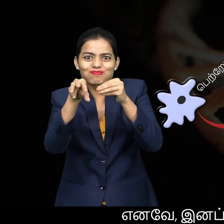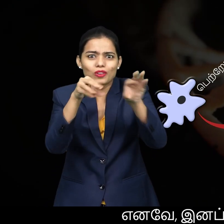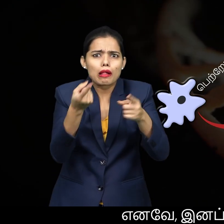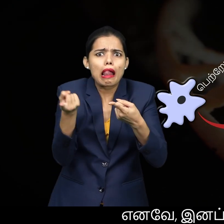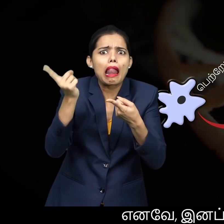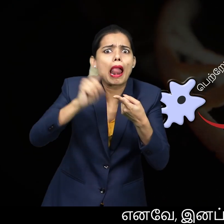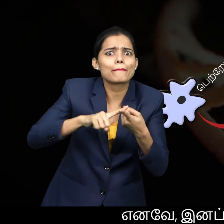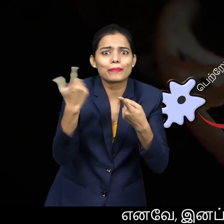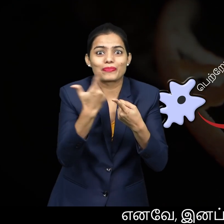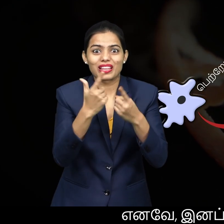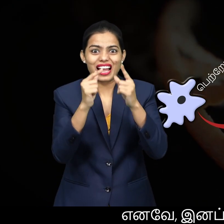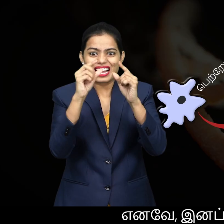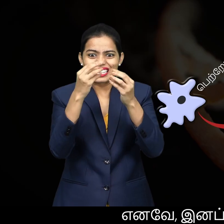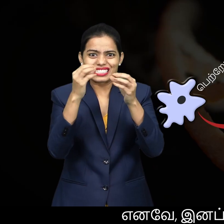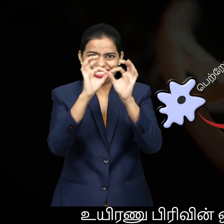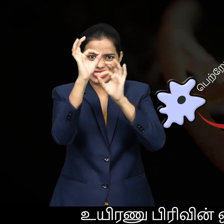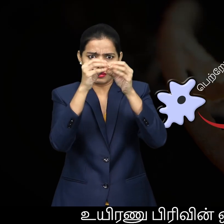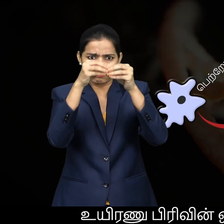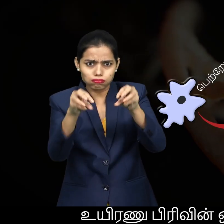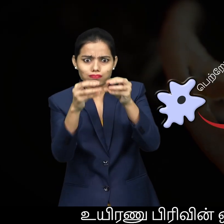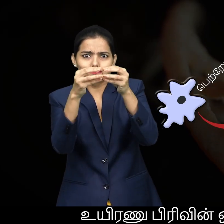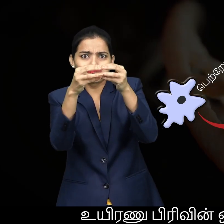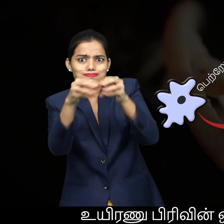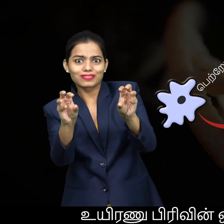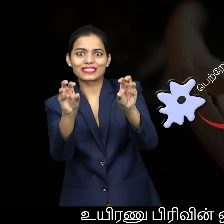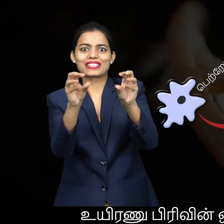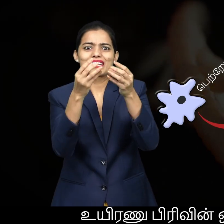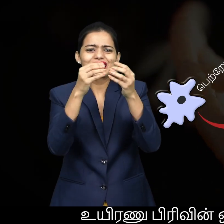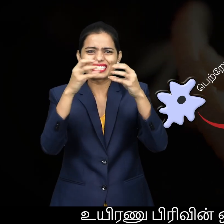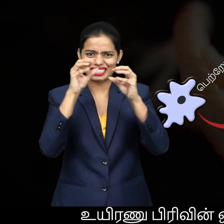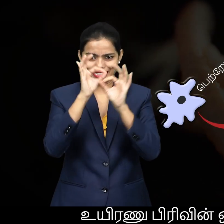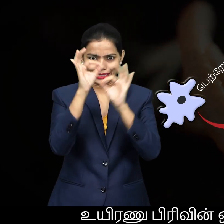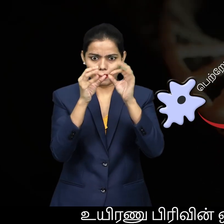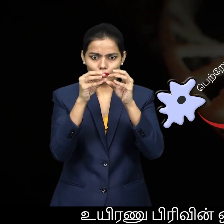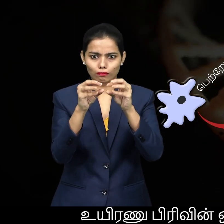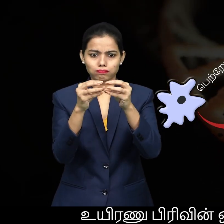எனவே இனப்பெருக்கம் என்பது உயிரணு பிரிவின் ஒரு செயல்முறையாகும்.